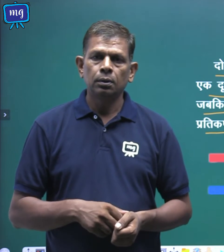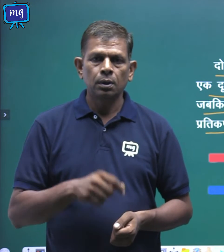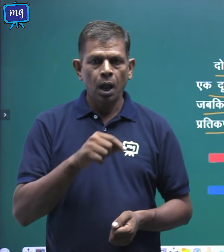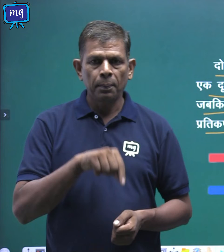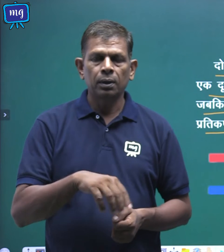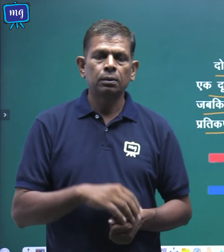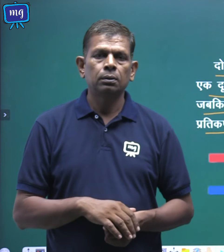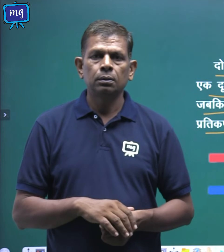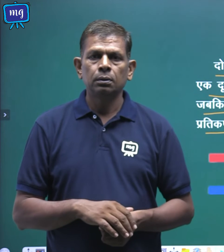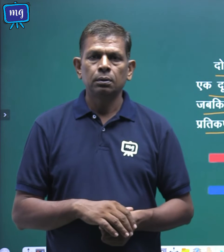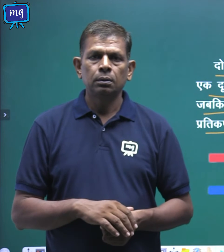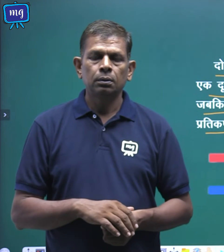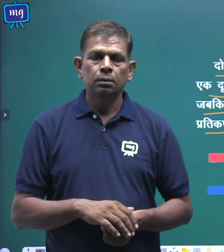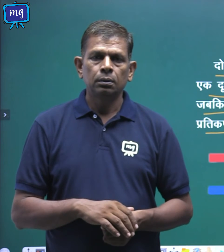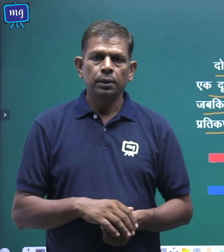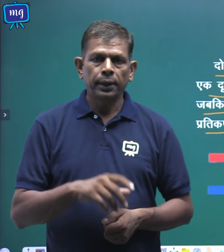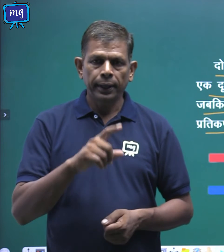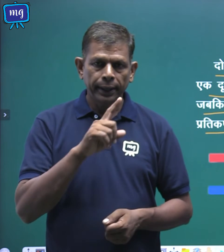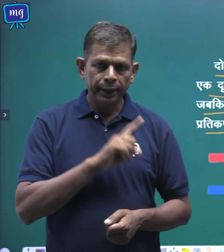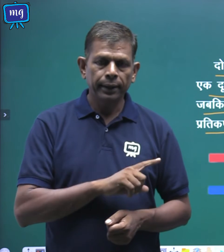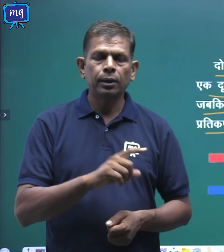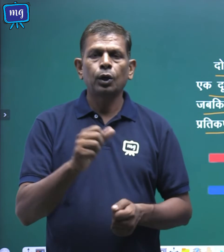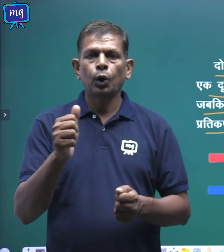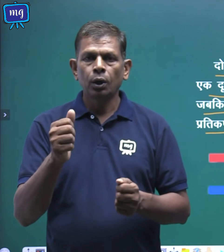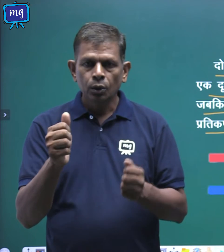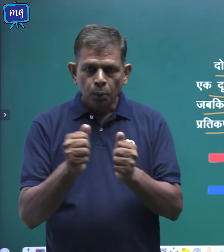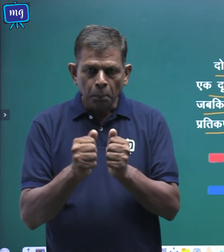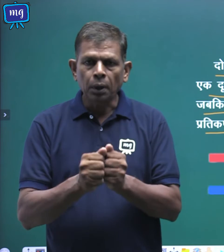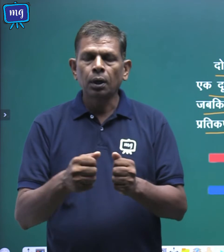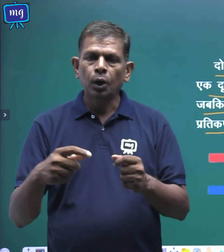यहाँ पर ये एक चुंबक का ध्रुव